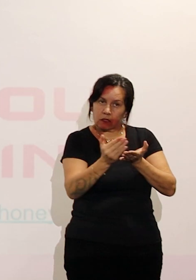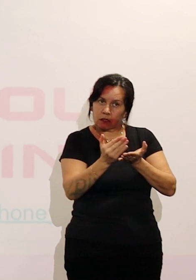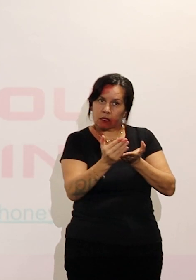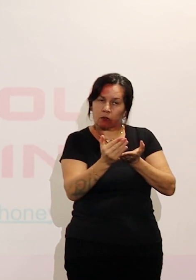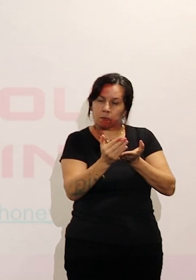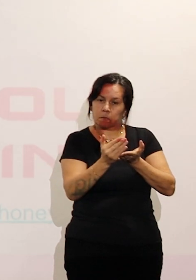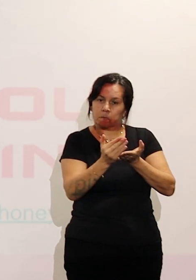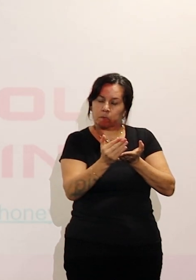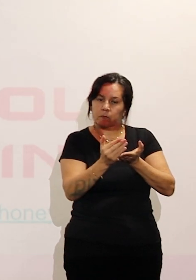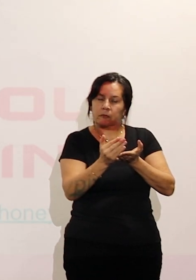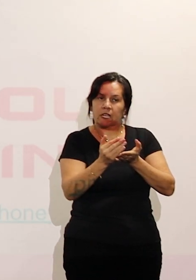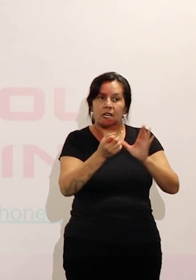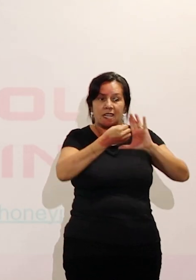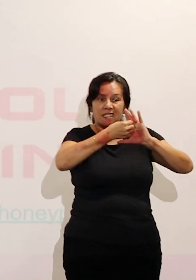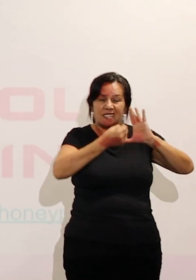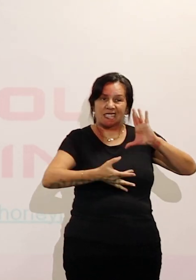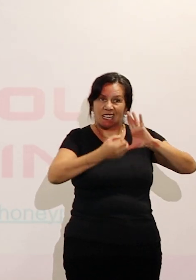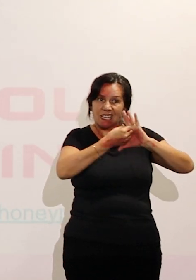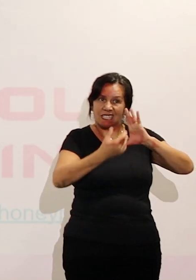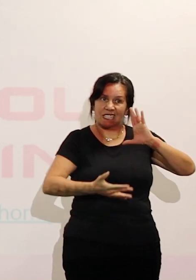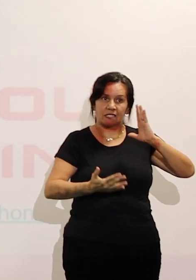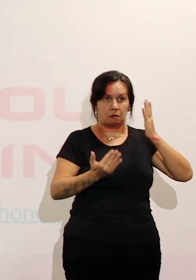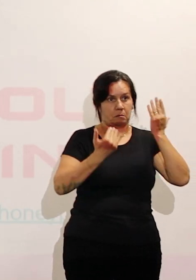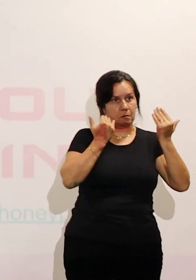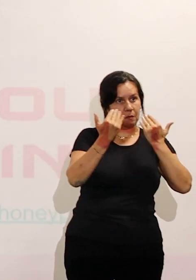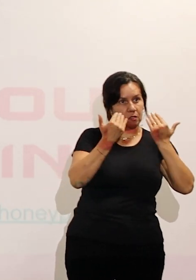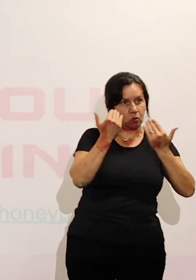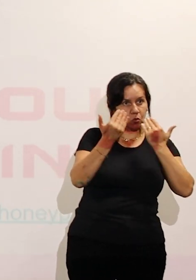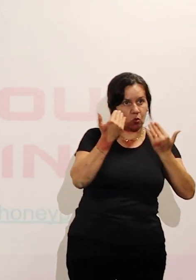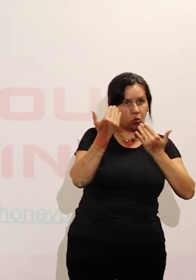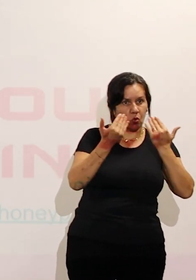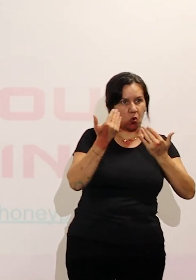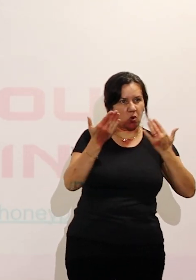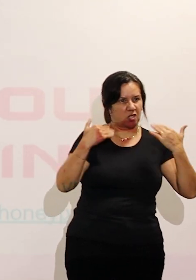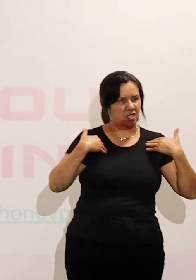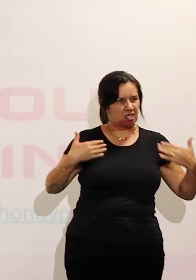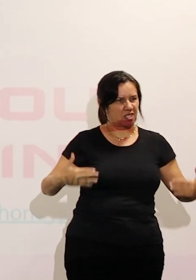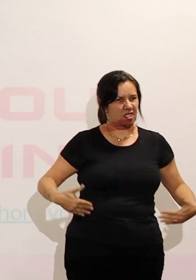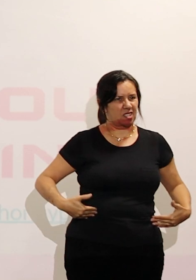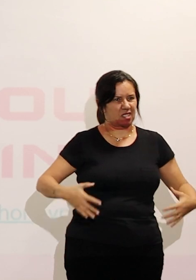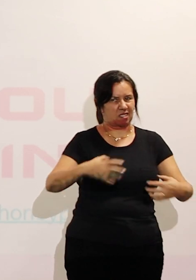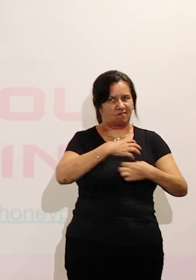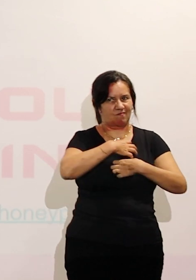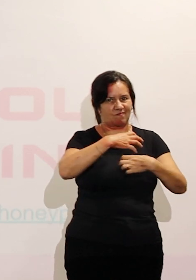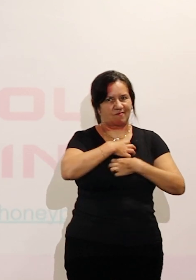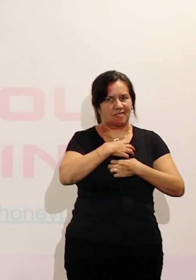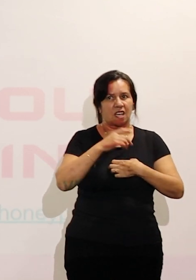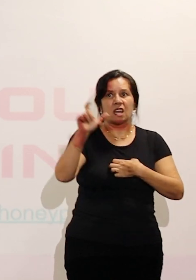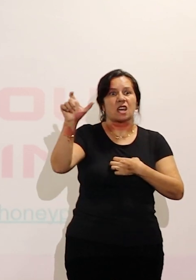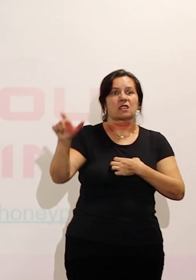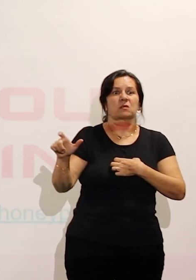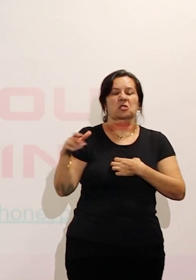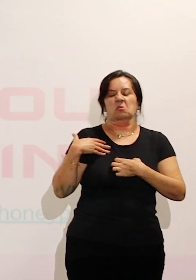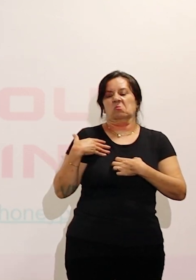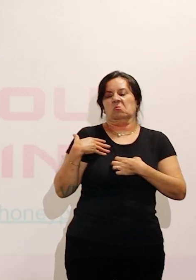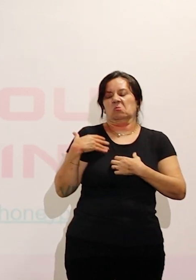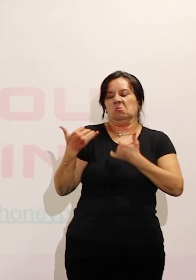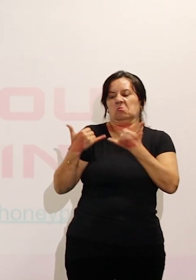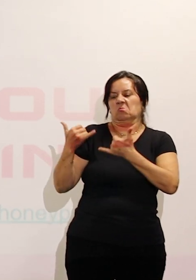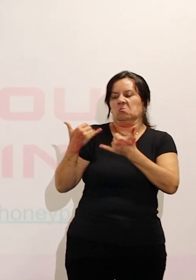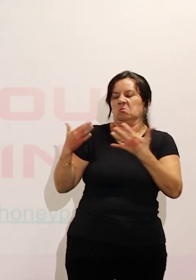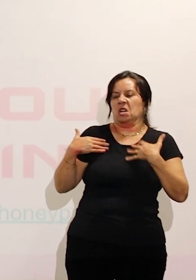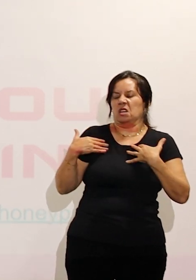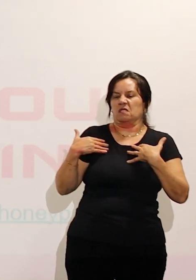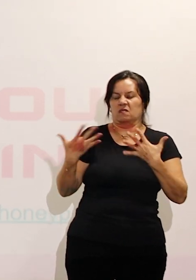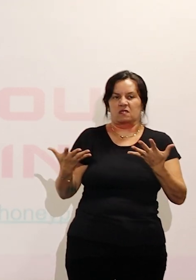E algumas características psicológicas, então personalidade, por exemplo, se que nem eu falei, se o personagem é marrento, se ele é brigão, ou se